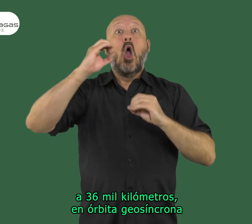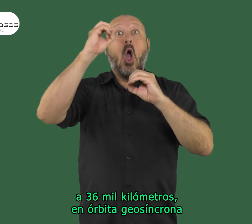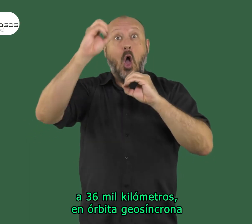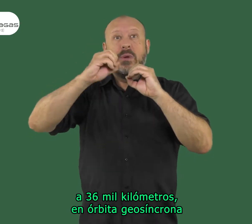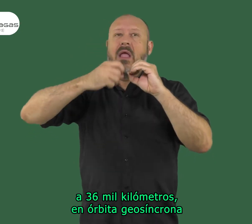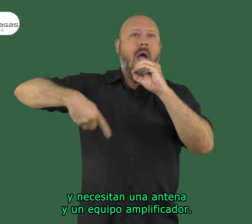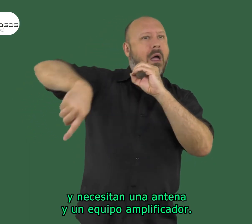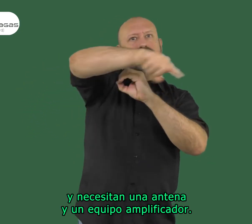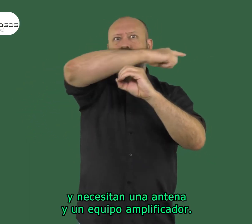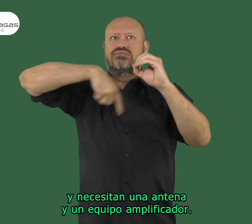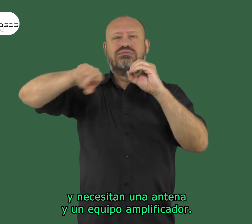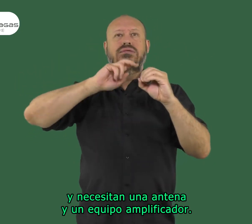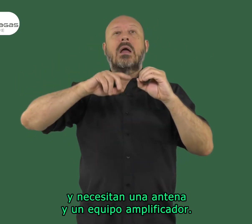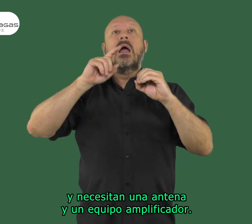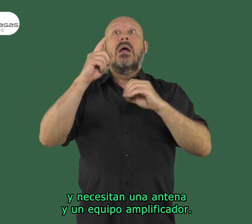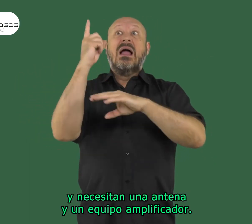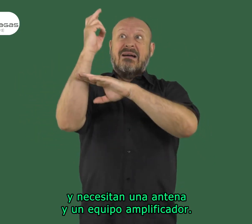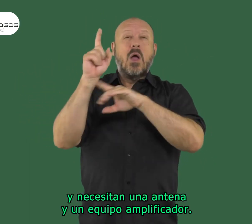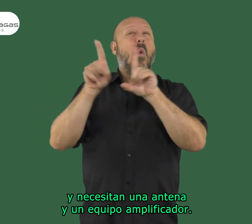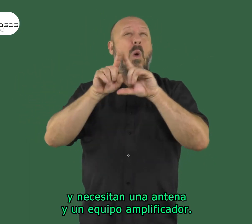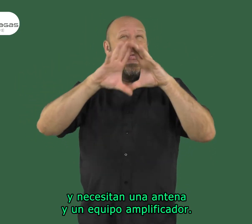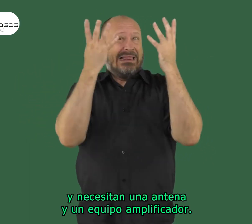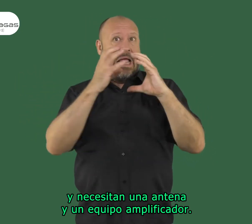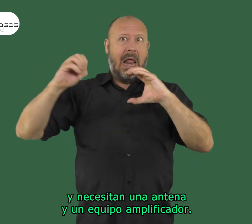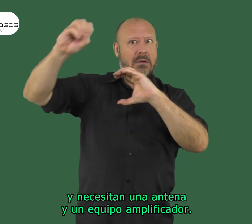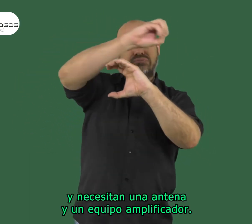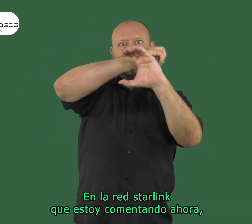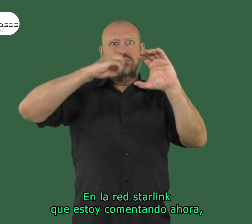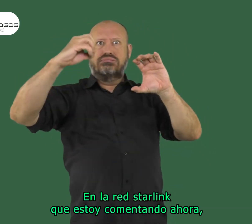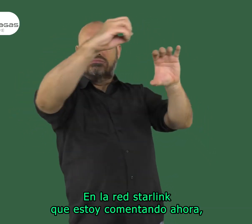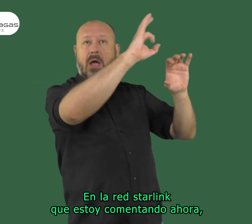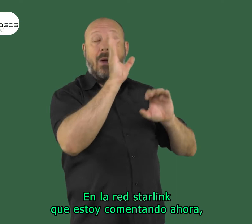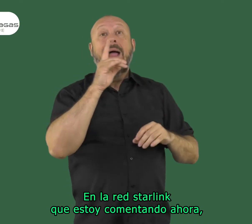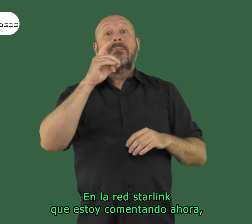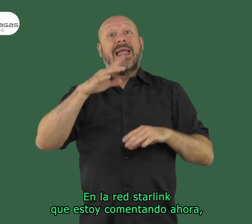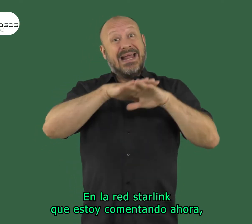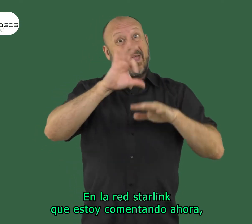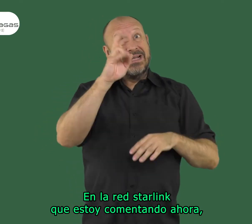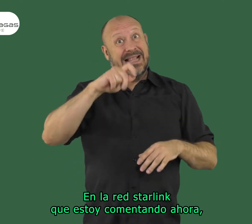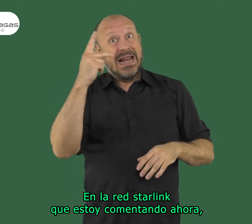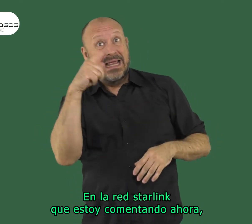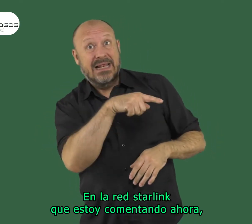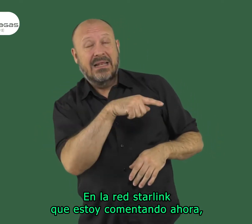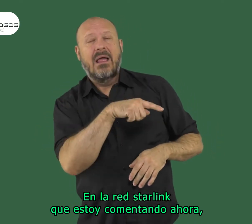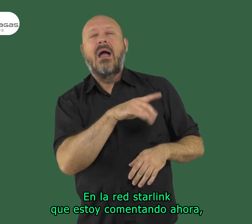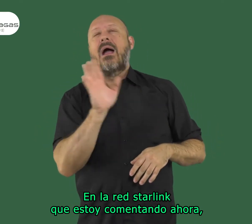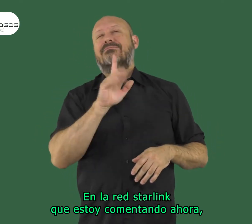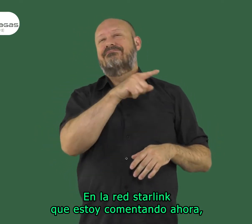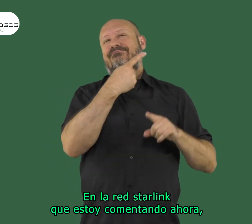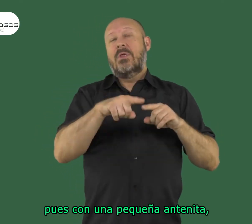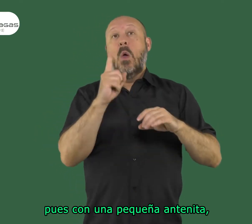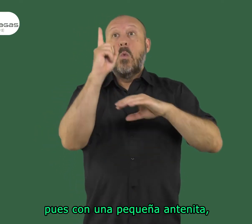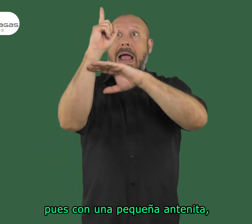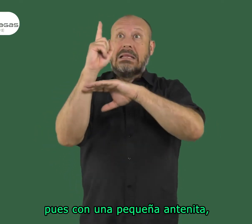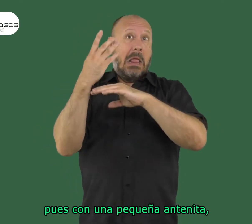órbita geosíncrona, y necesitas una antena y un equipo amplificador. En la red Starlink, que te estoy comentando